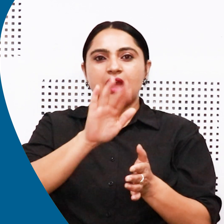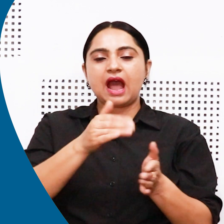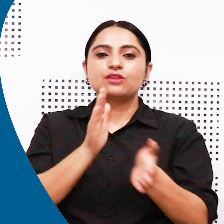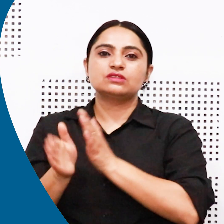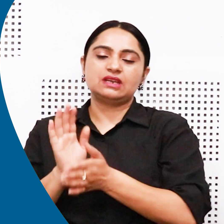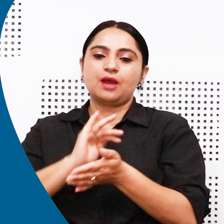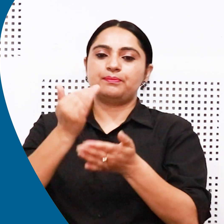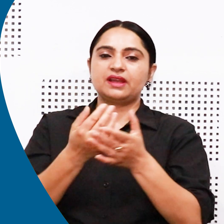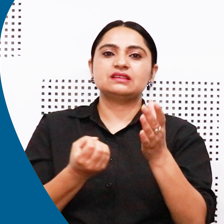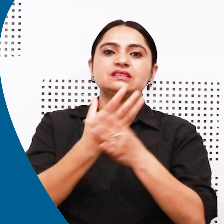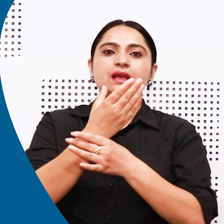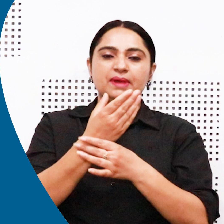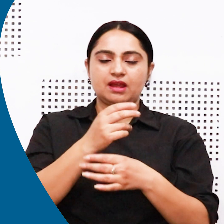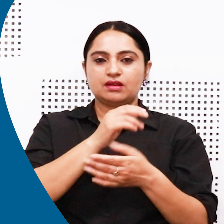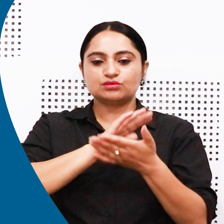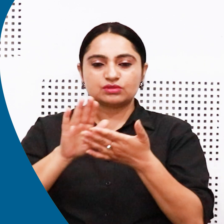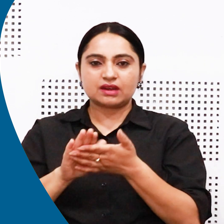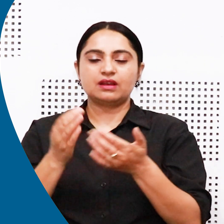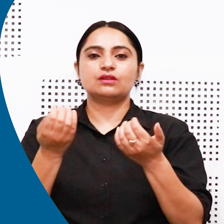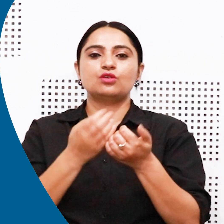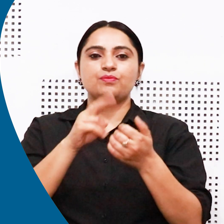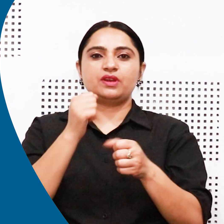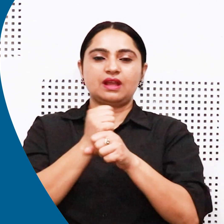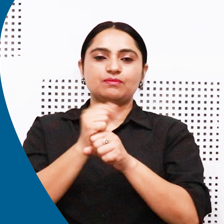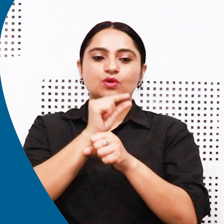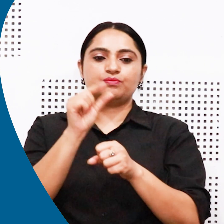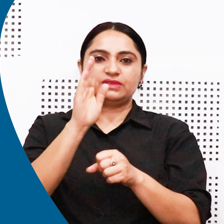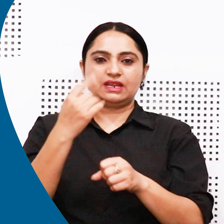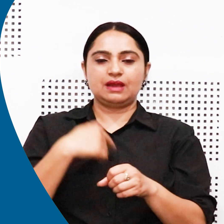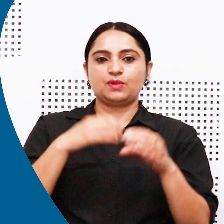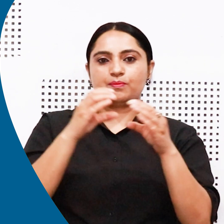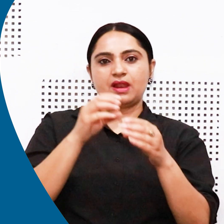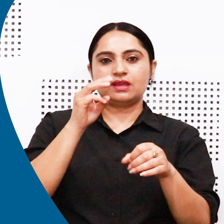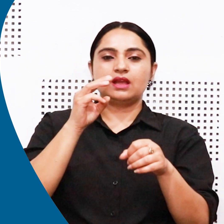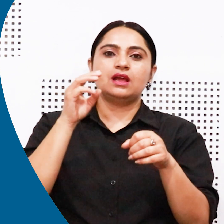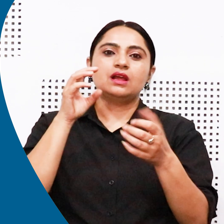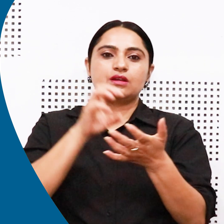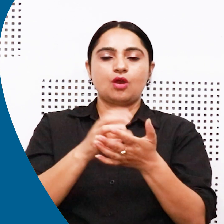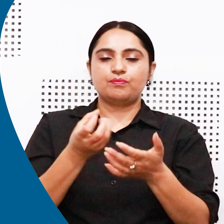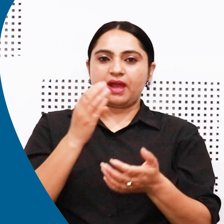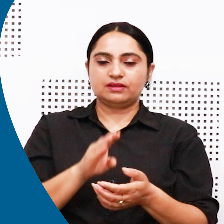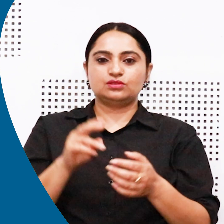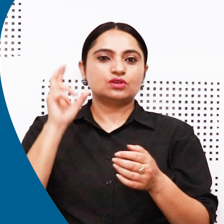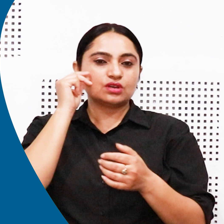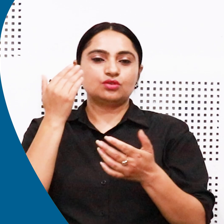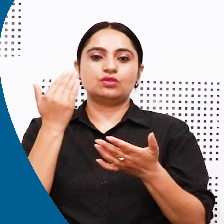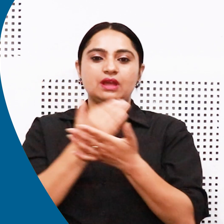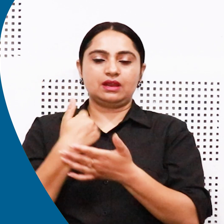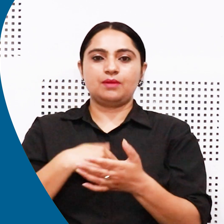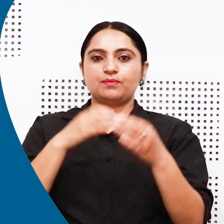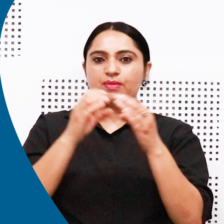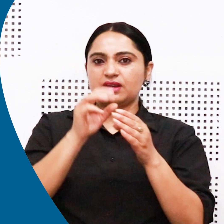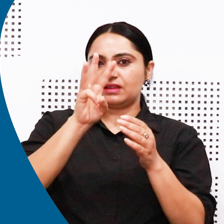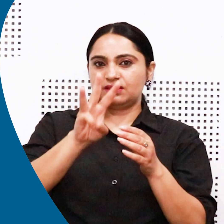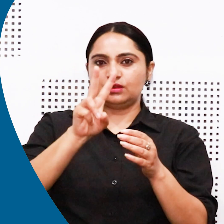सुधारका लागि चाल्नुपर्ने कदम लगायतका विषयले हाम्रो पालिकामा स्थान पाएको छ। रेडियो कार्यक्रम हाम्रो पालिका